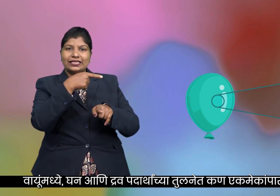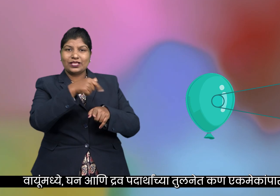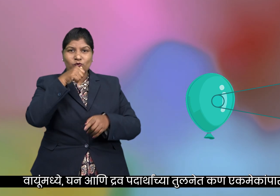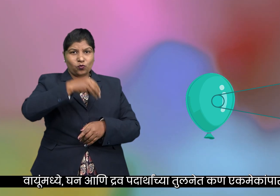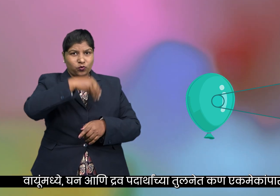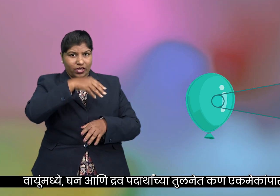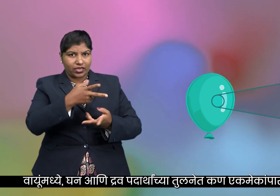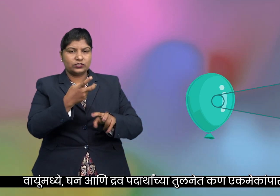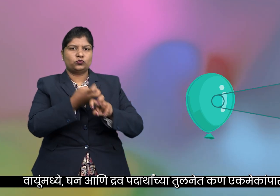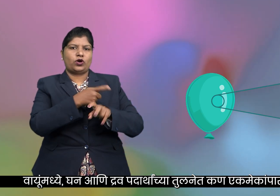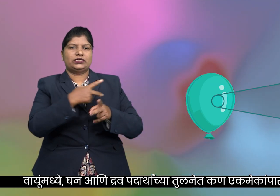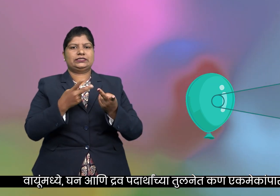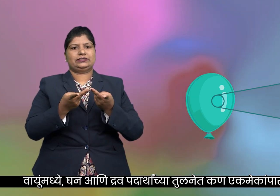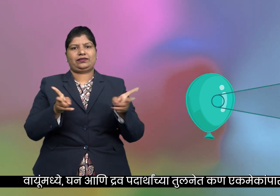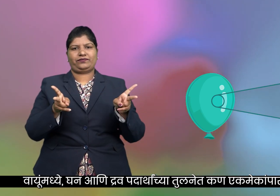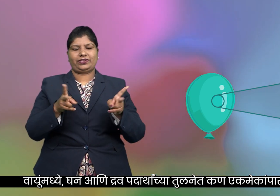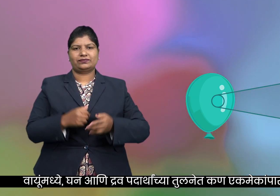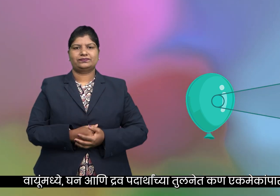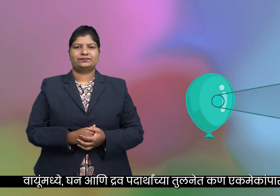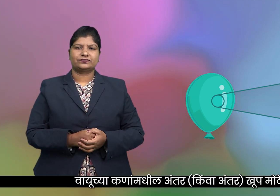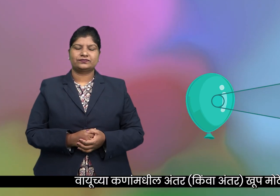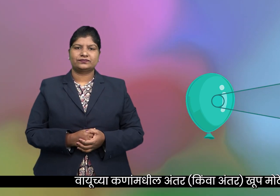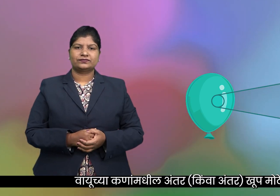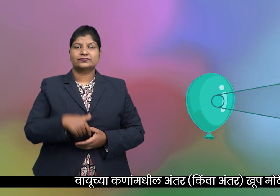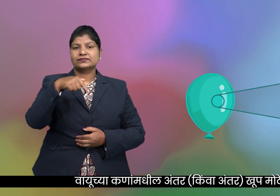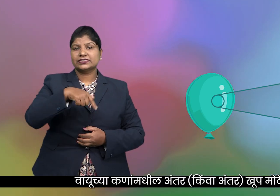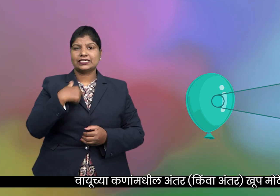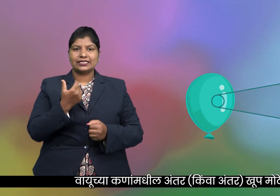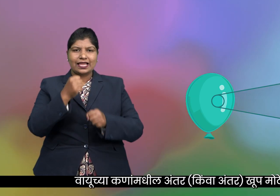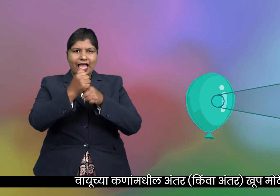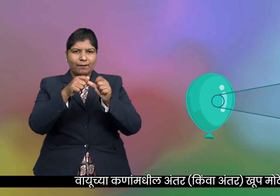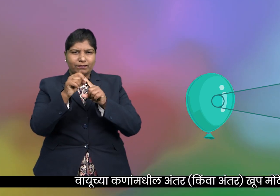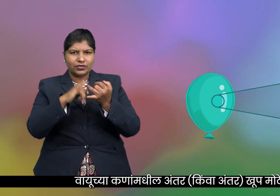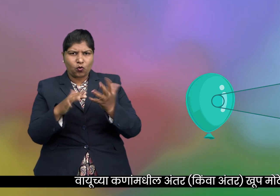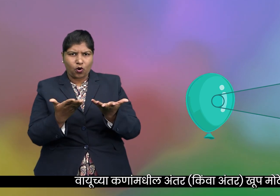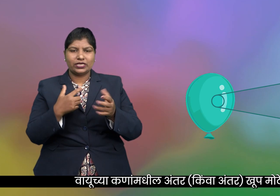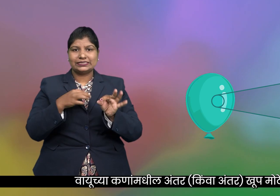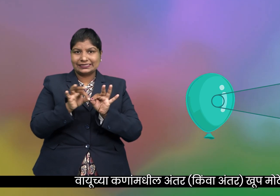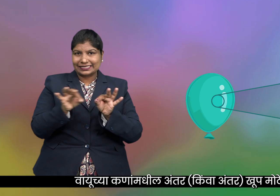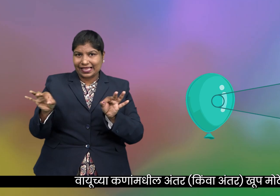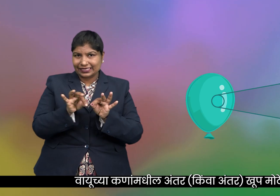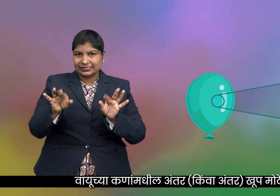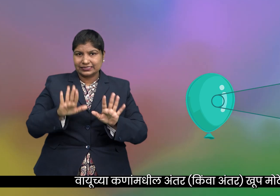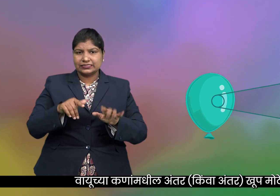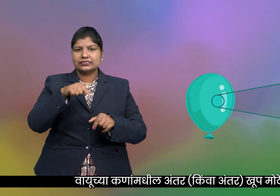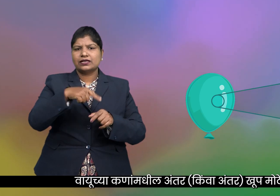वायूच्या कणामधील अंतर खूप मोठे असते.